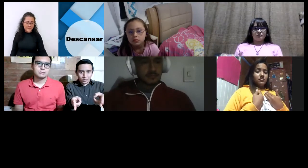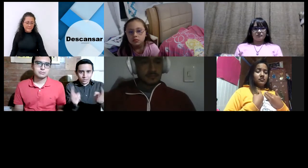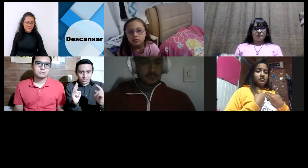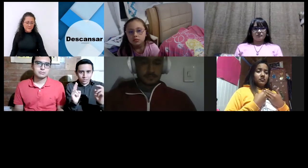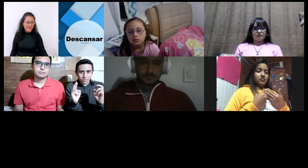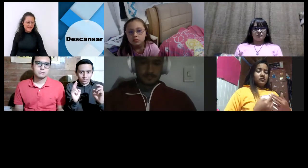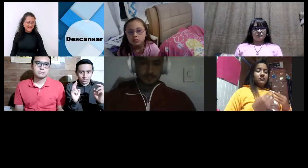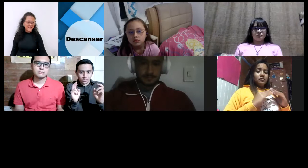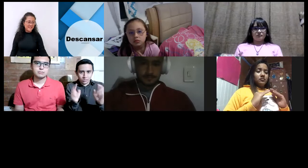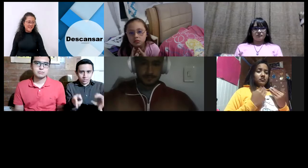Muy bien.